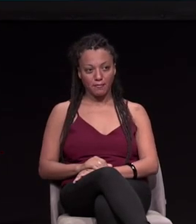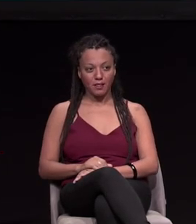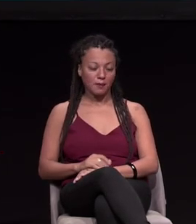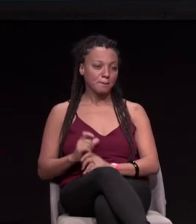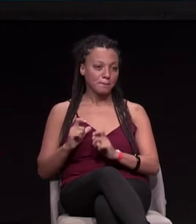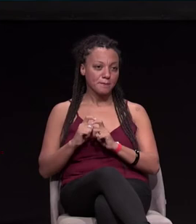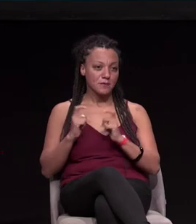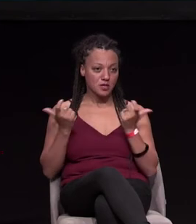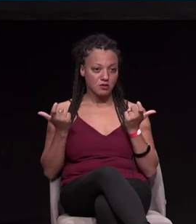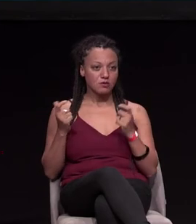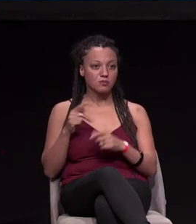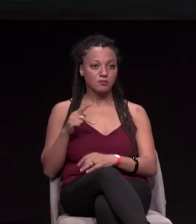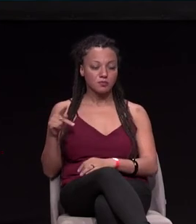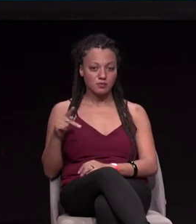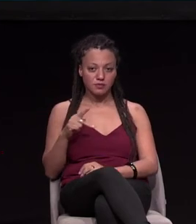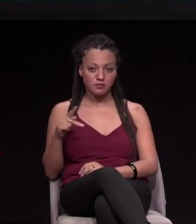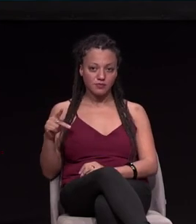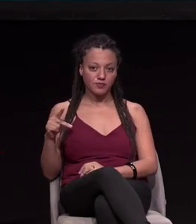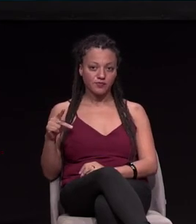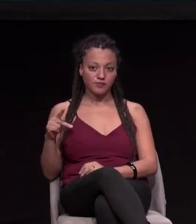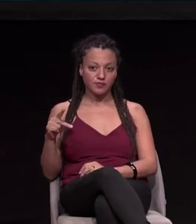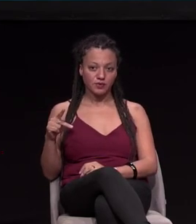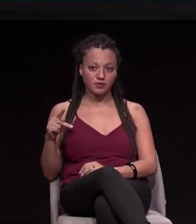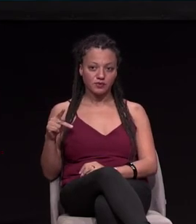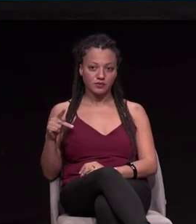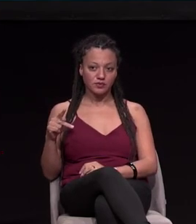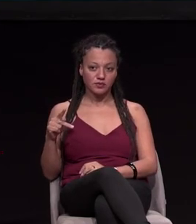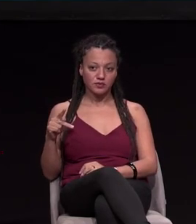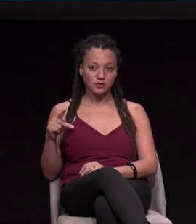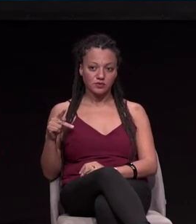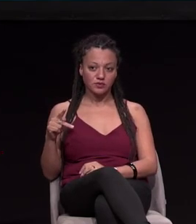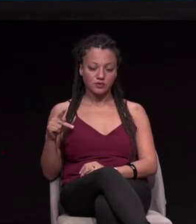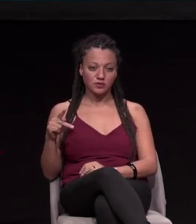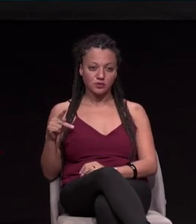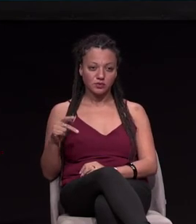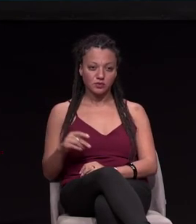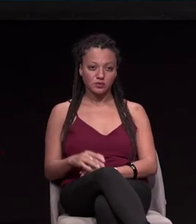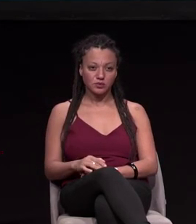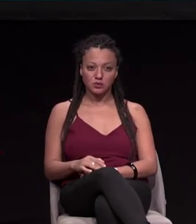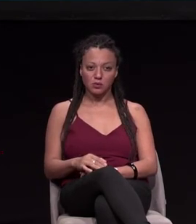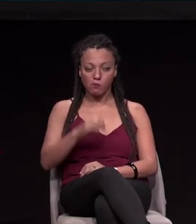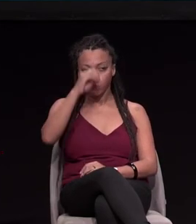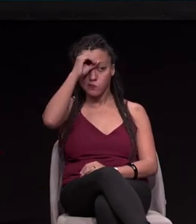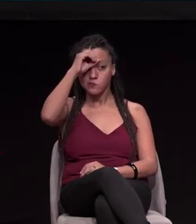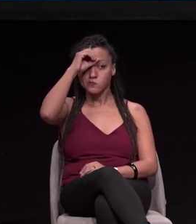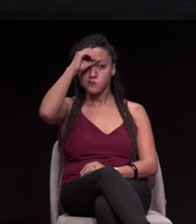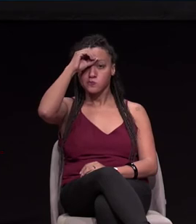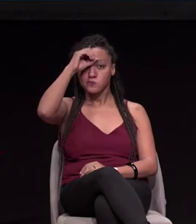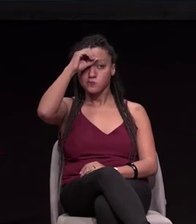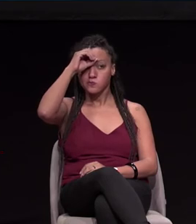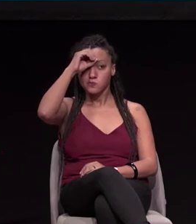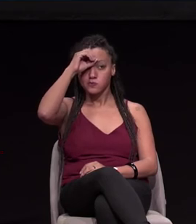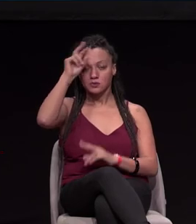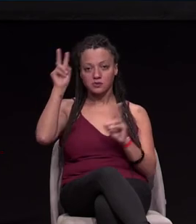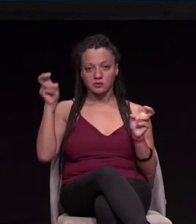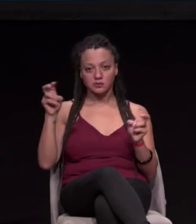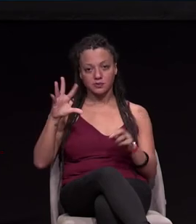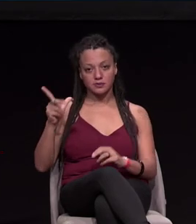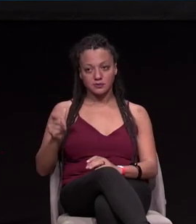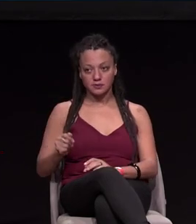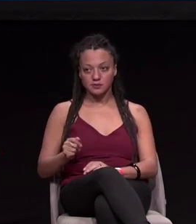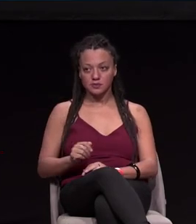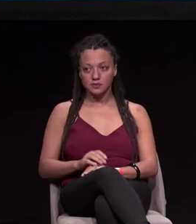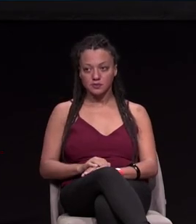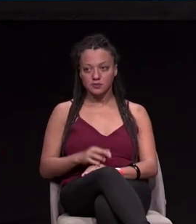desses professores é esse círculo uma total ignorância cegueira absoluta sobre essas questões né